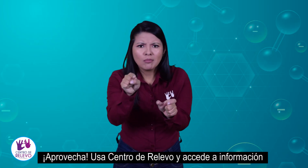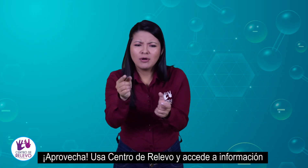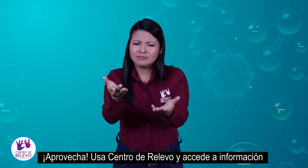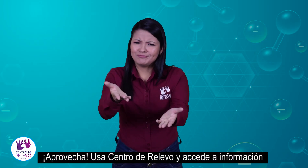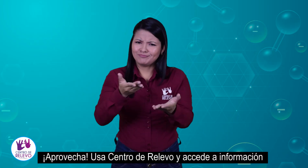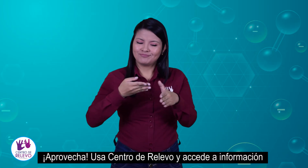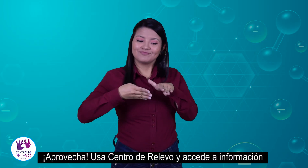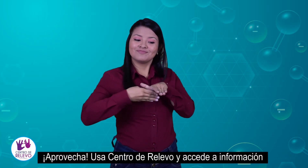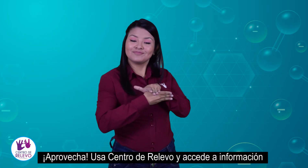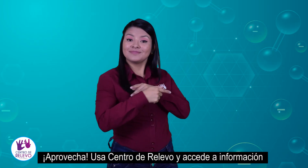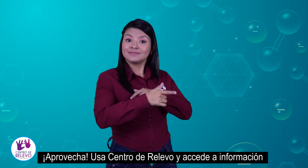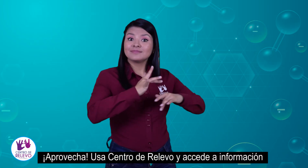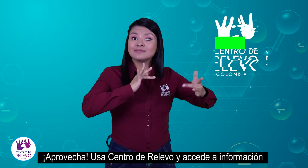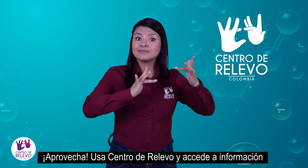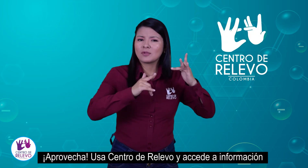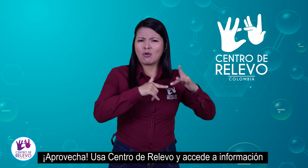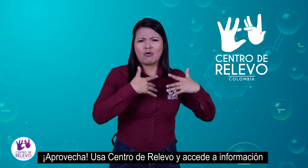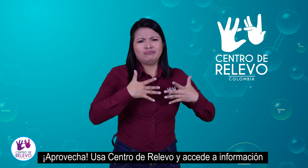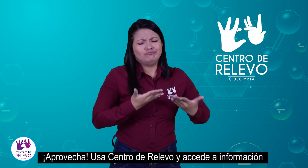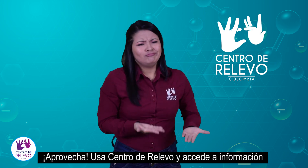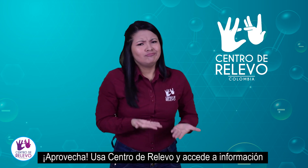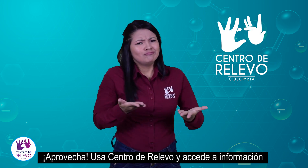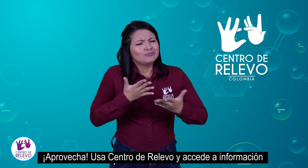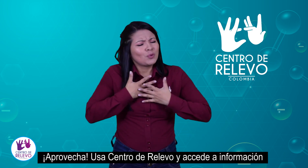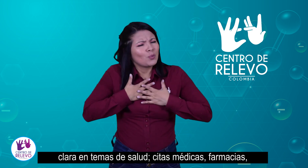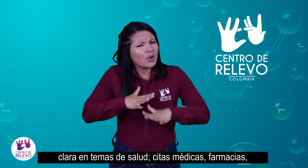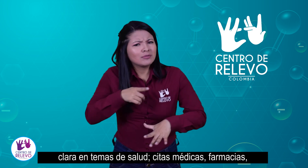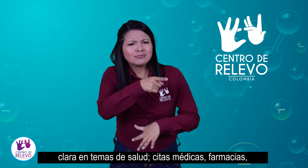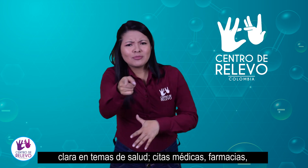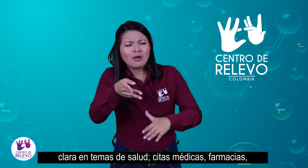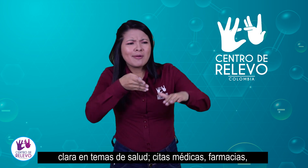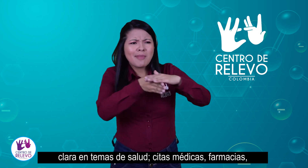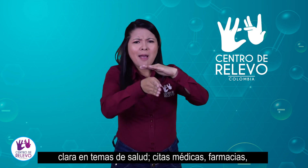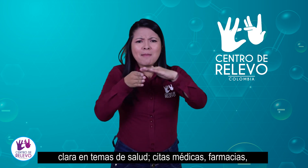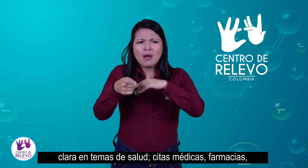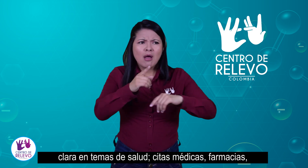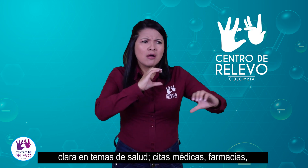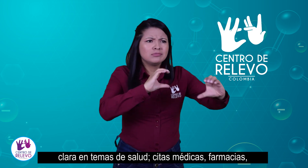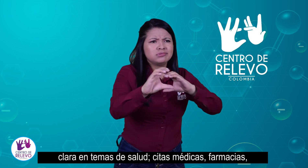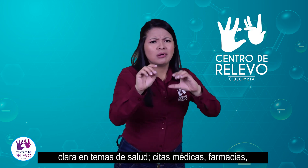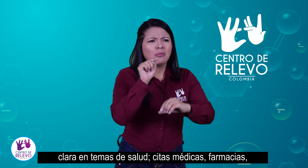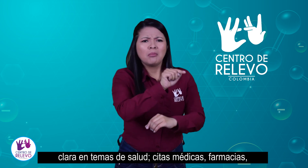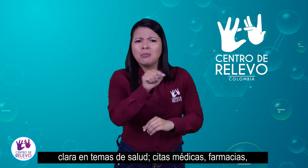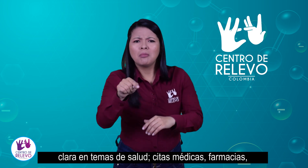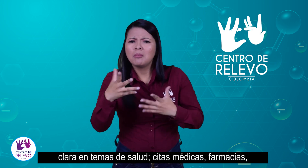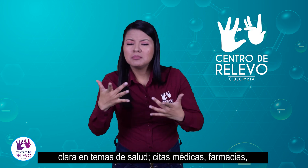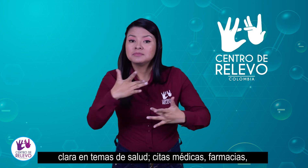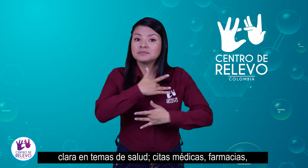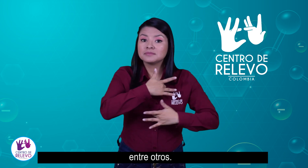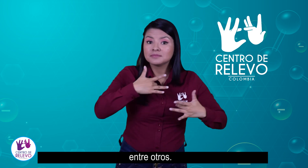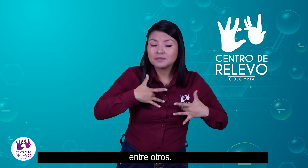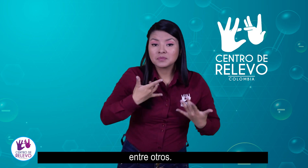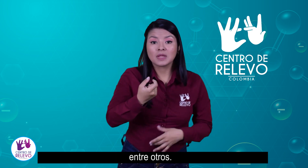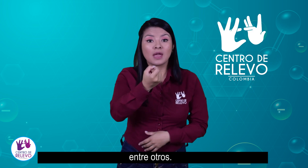Aprovecha, usa Centro de Relevo y accede a información clara en temas de salud, citas médicas, farmacias, entre otros.